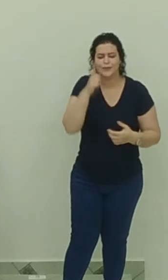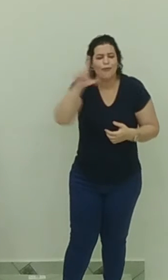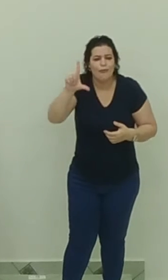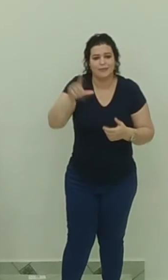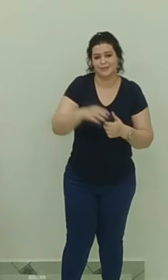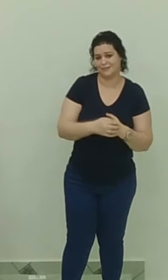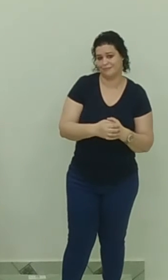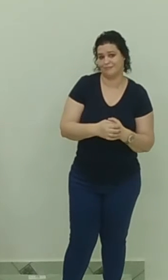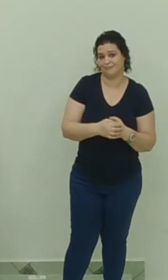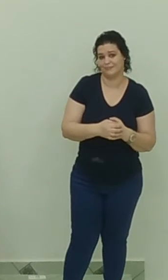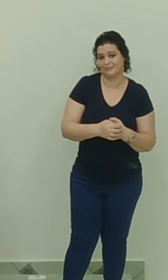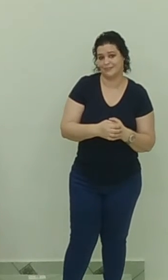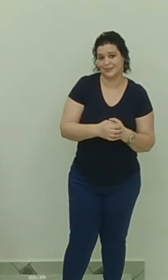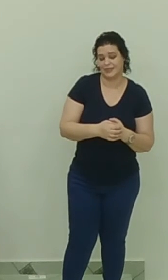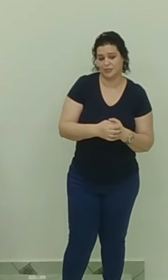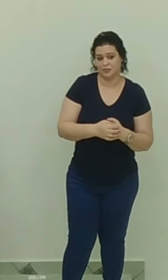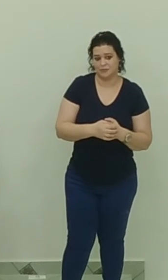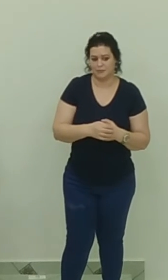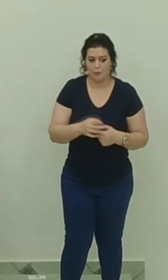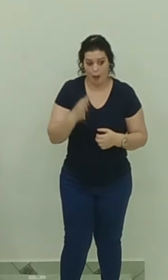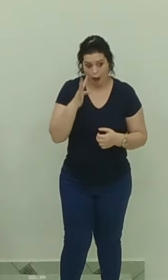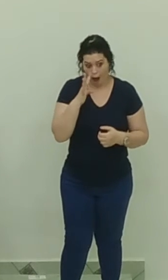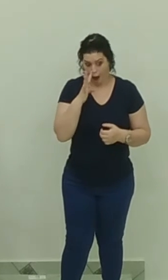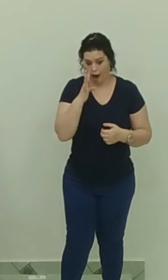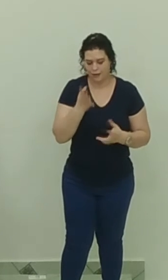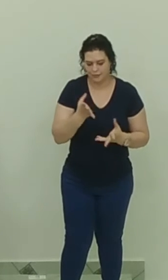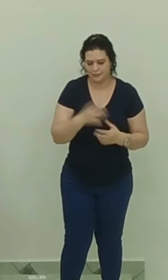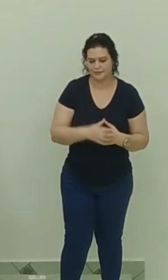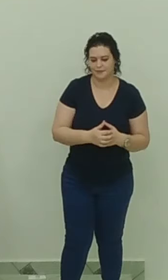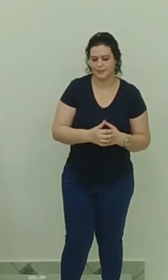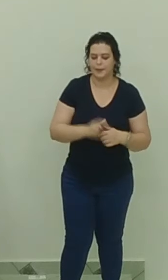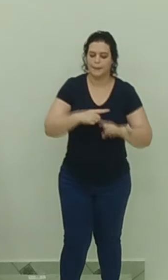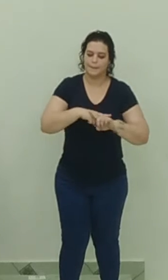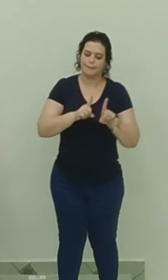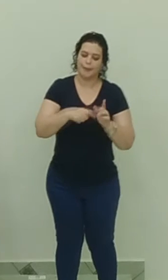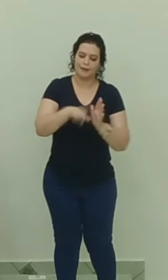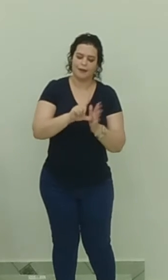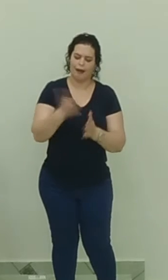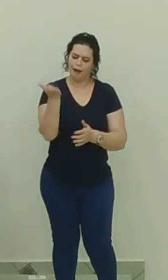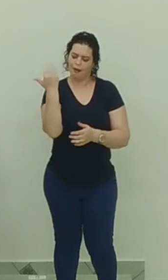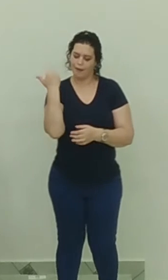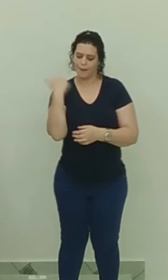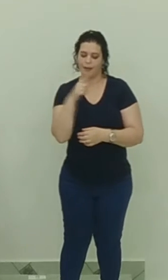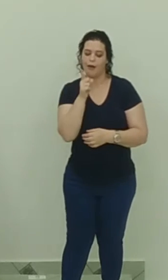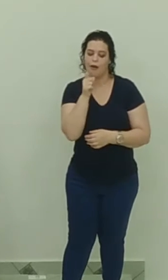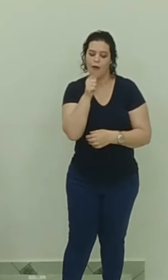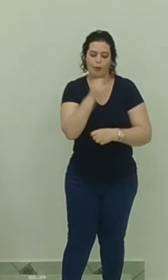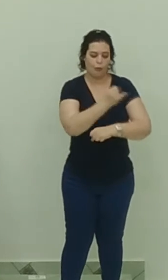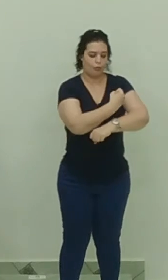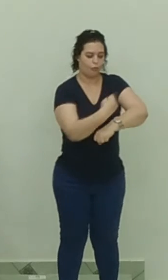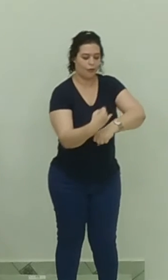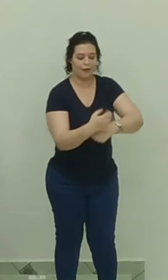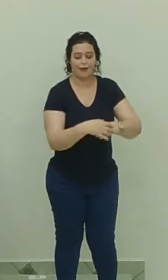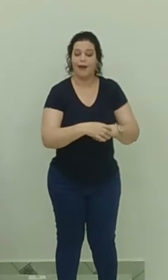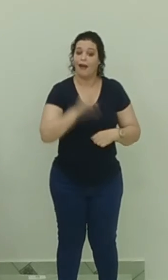seria tanto. O rio era um mar, e muitas vezes na nossa vida também, Deus pode transformar